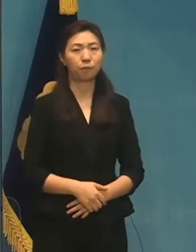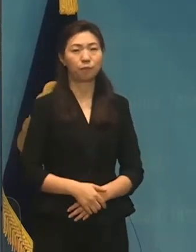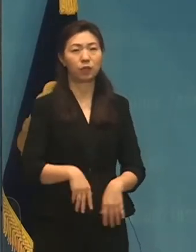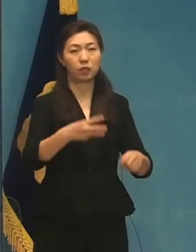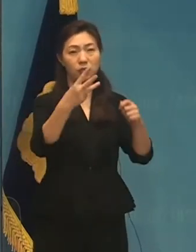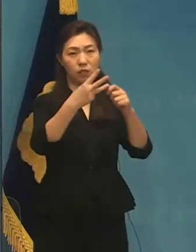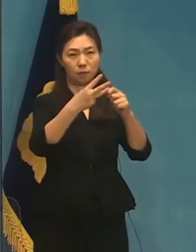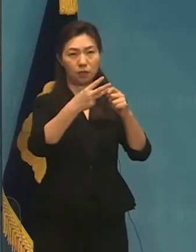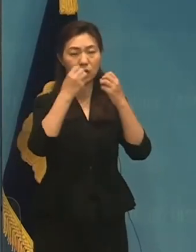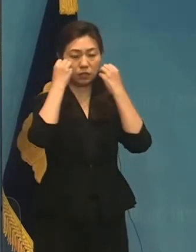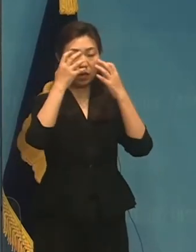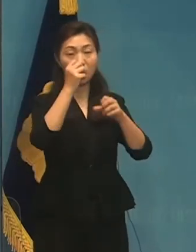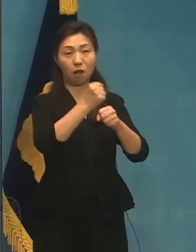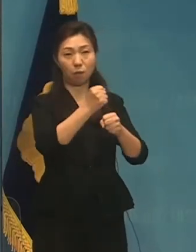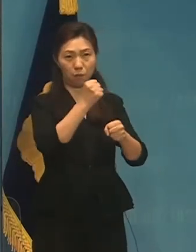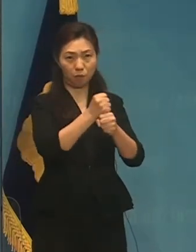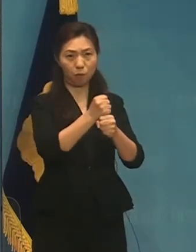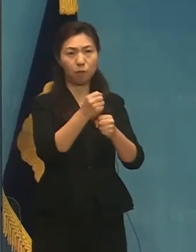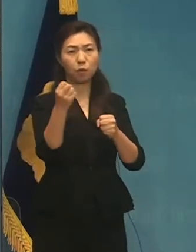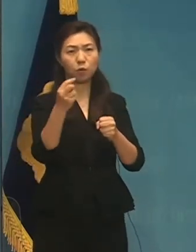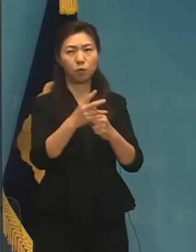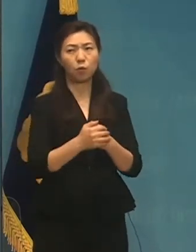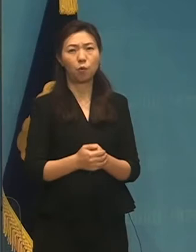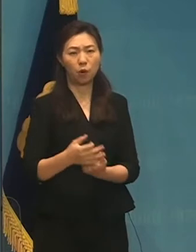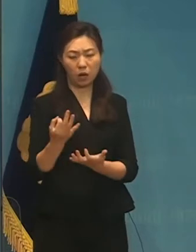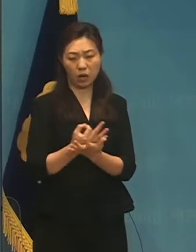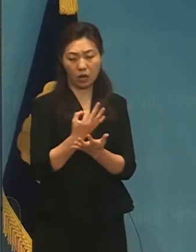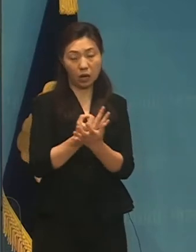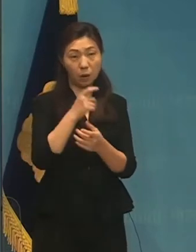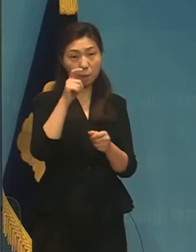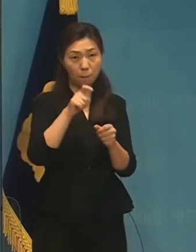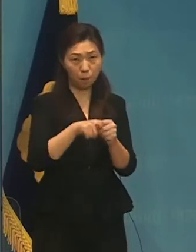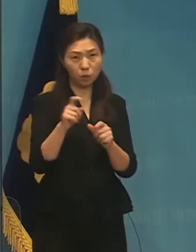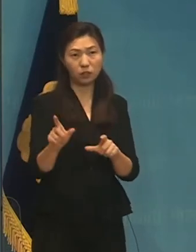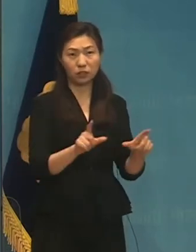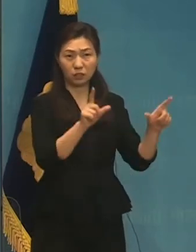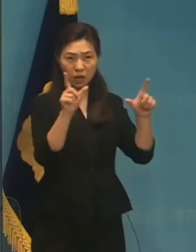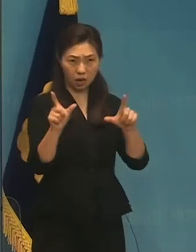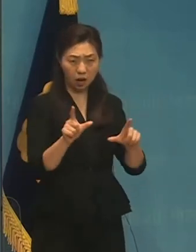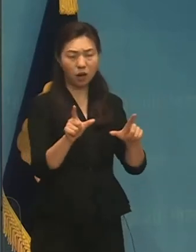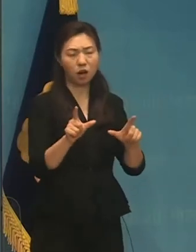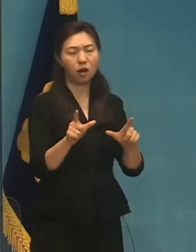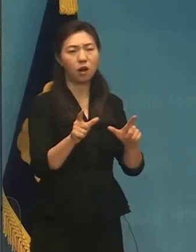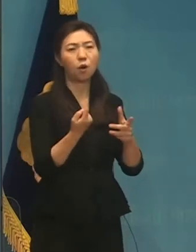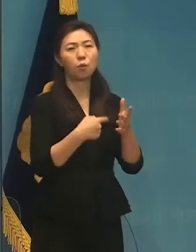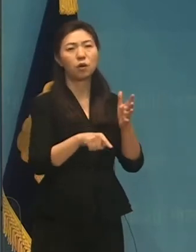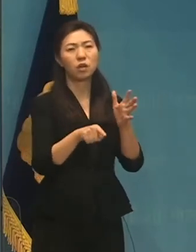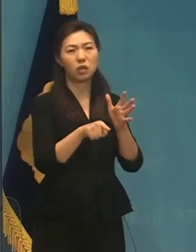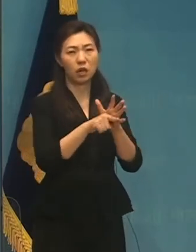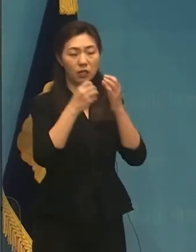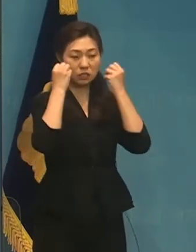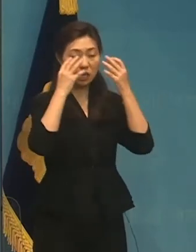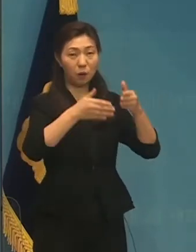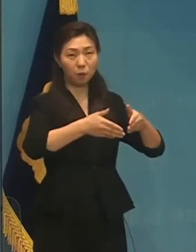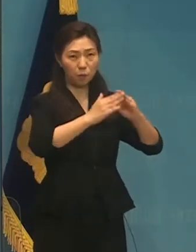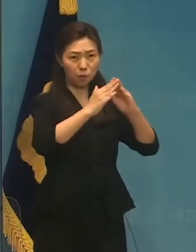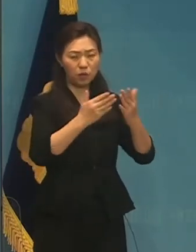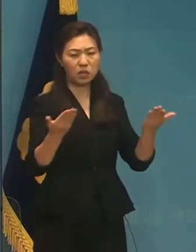셋째, 창업, 특히 생계형 창업은 일자리의 대안이 될 수 없습니다.